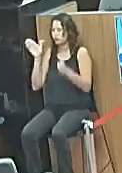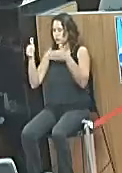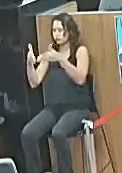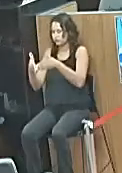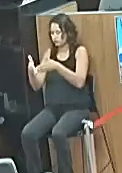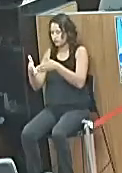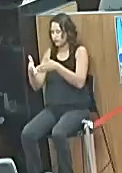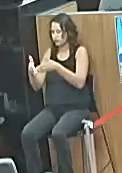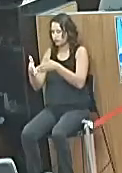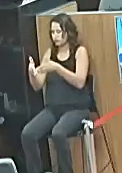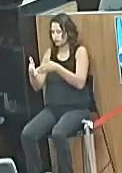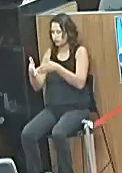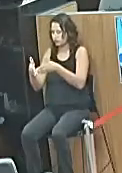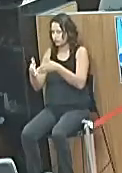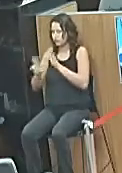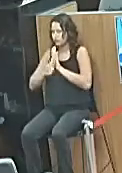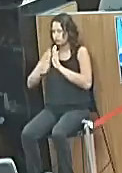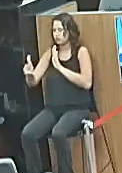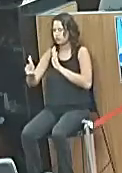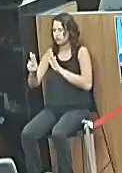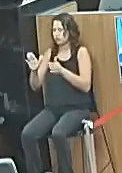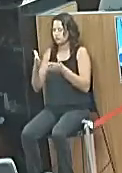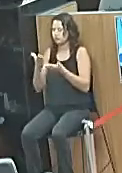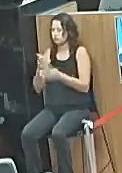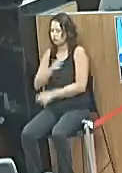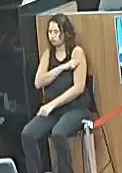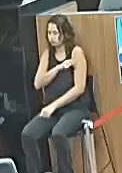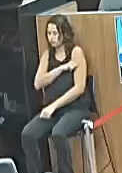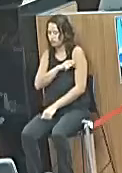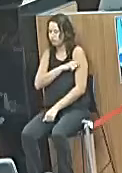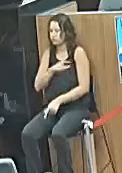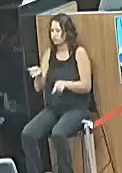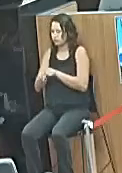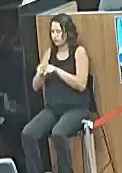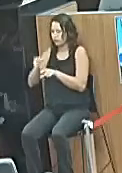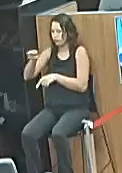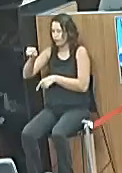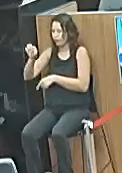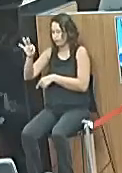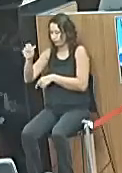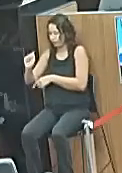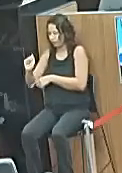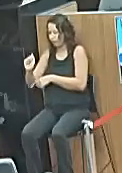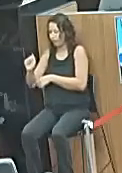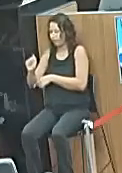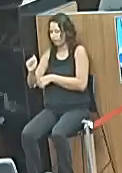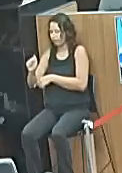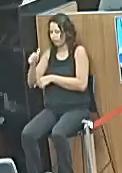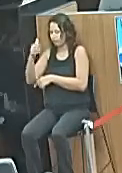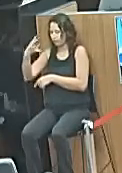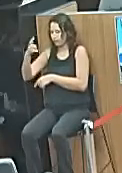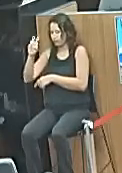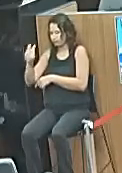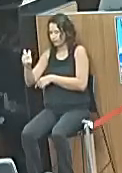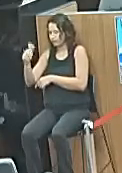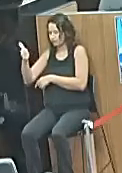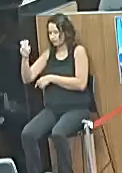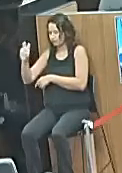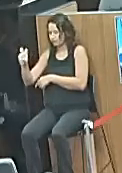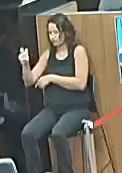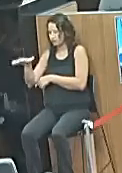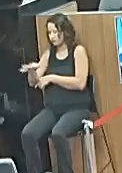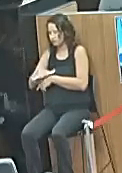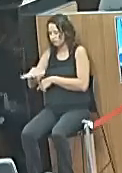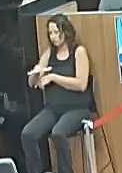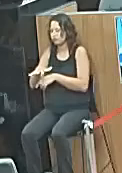a representação estudantil em grêmios ampliar metafísica e financeira da ação 4515 educação no campo